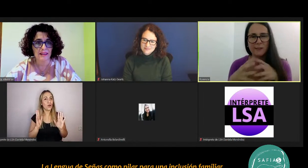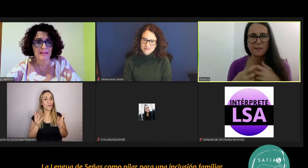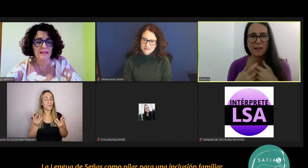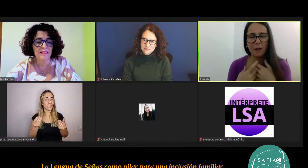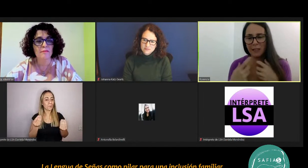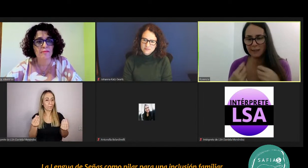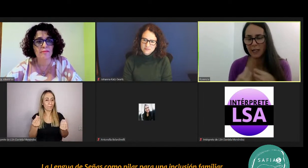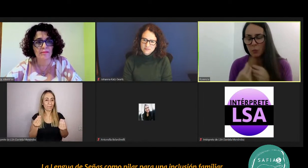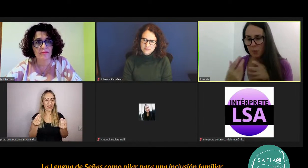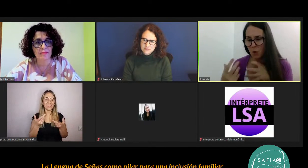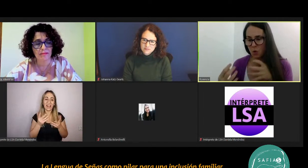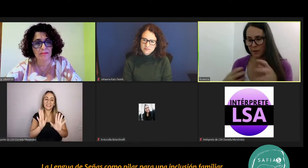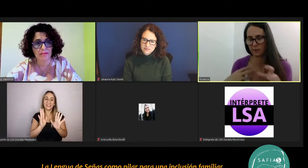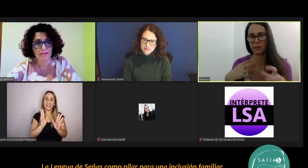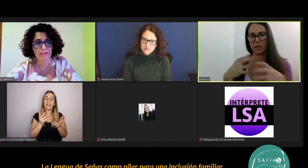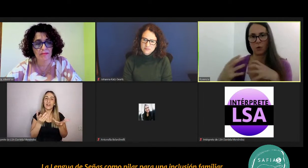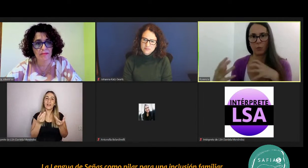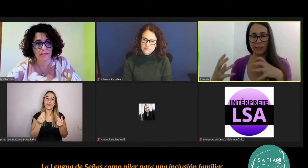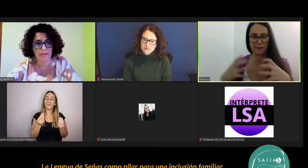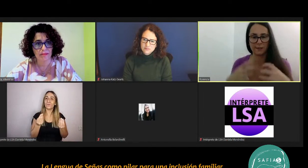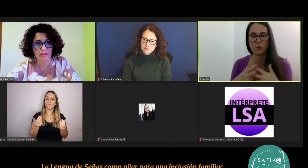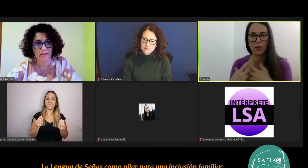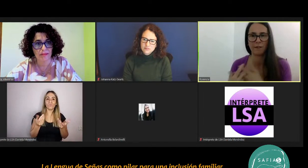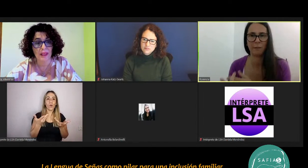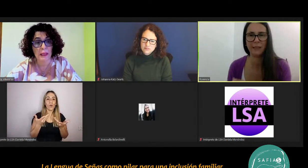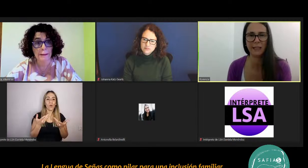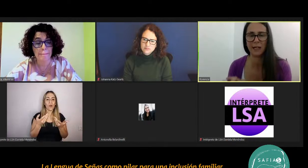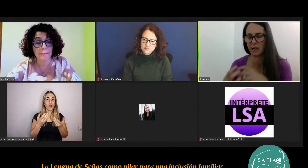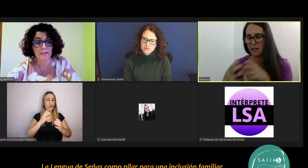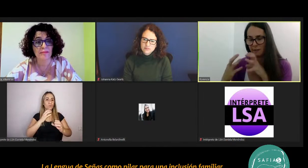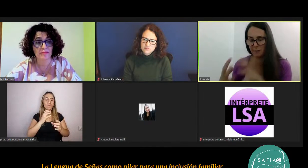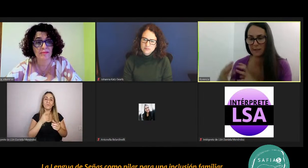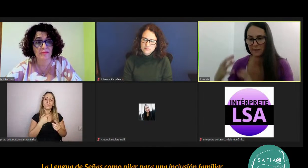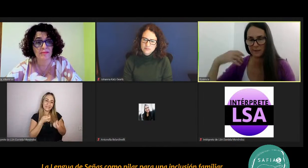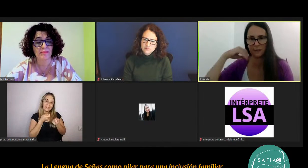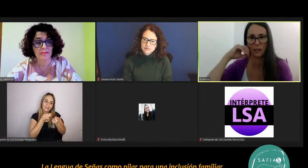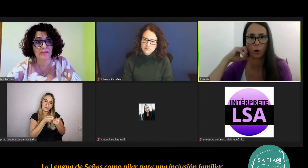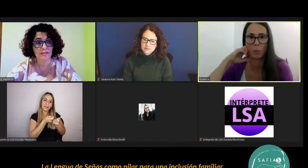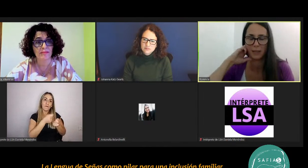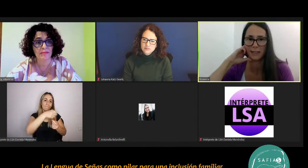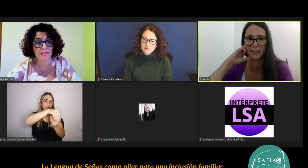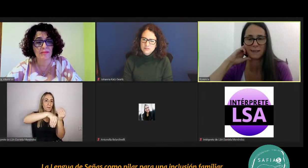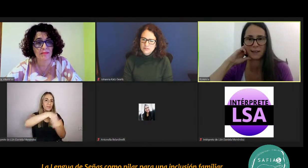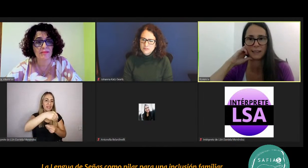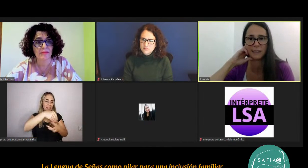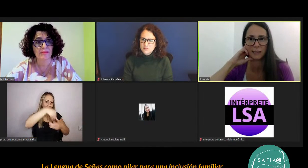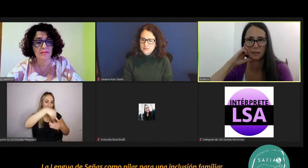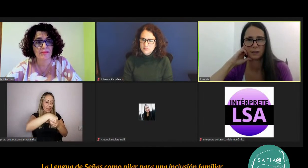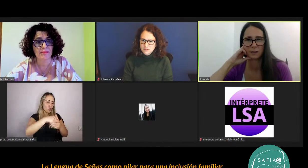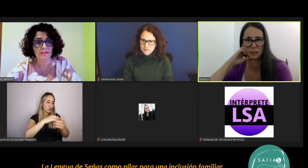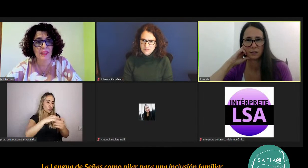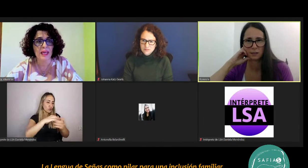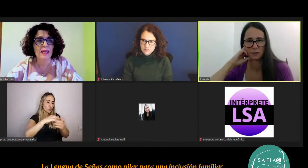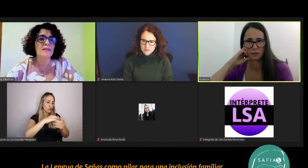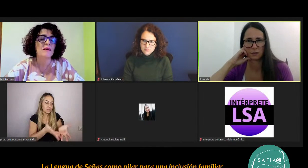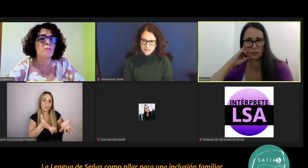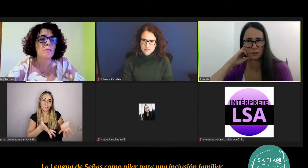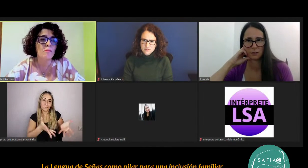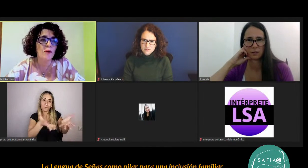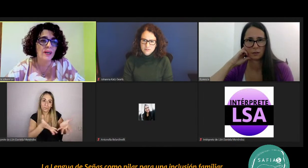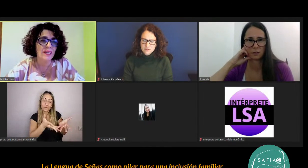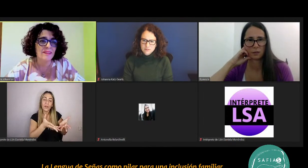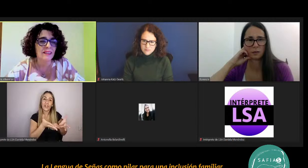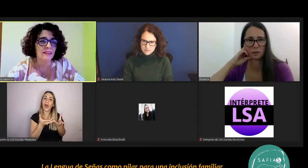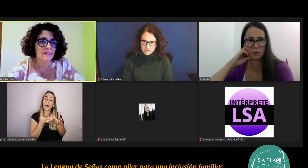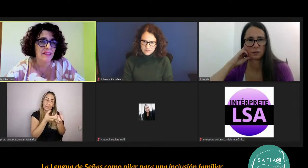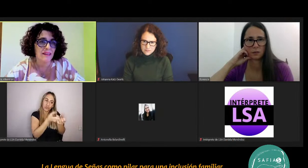Pero es habilitar un poco esto de la comunicación con las familias, que las familias se sientan acompañadas ahí. Sí,